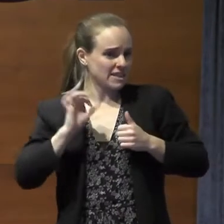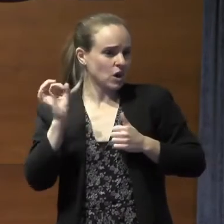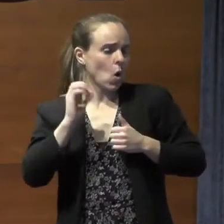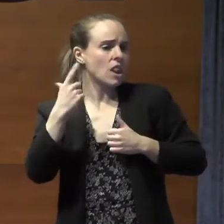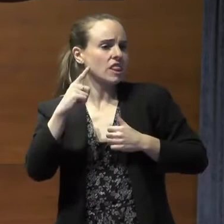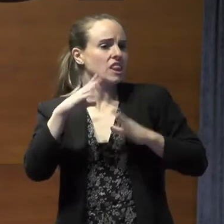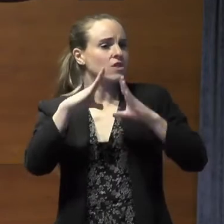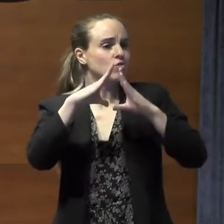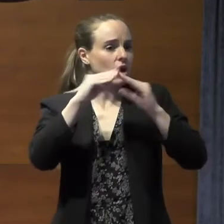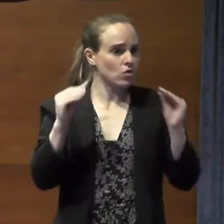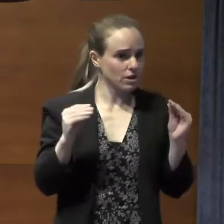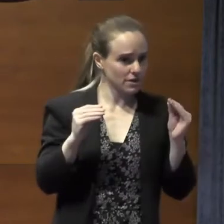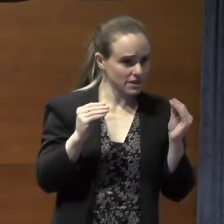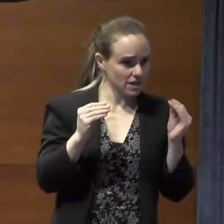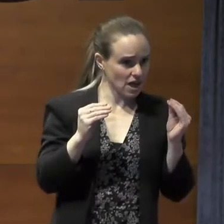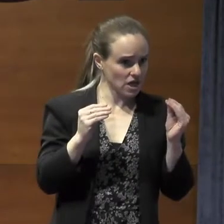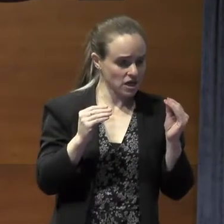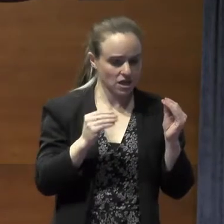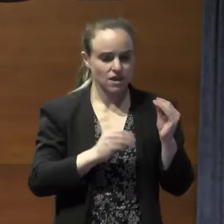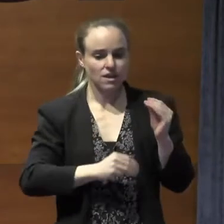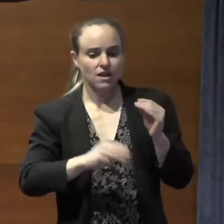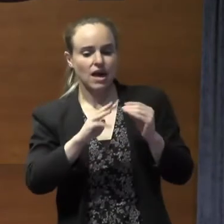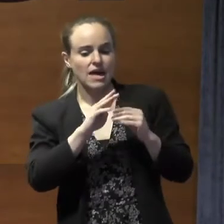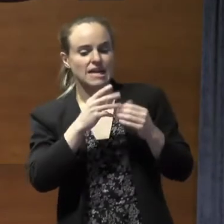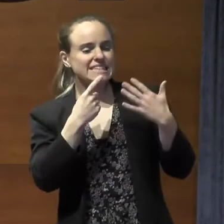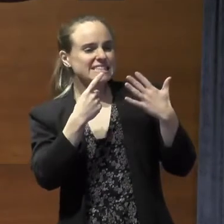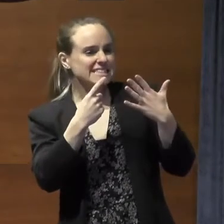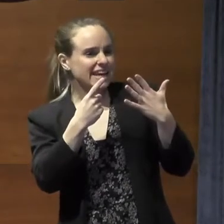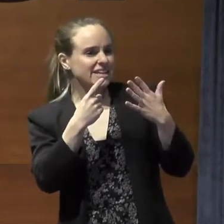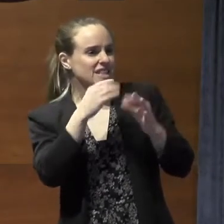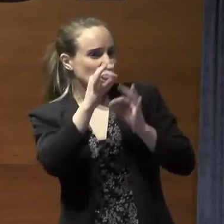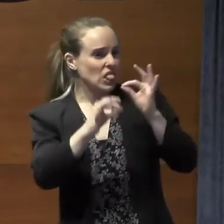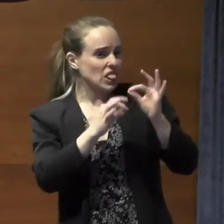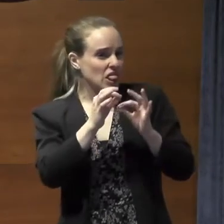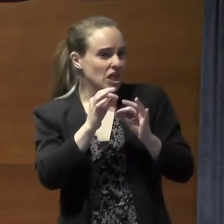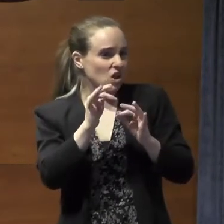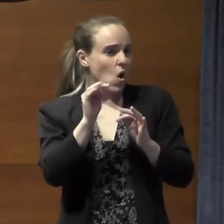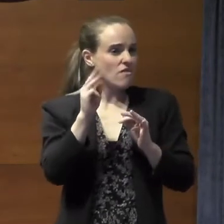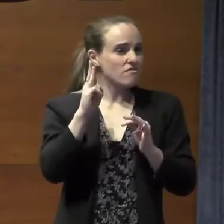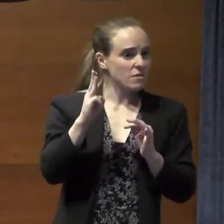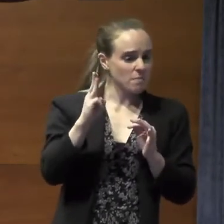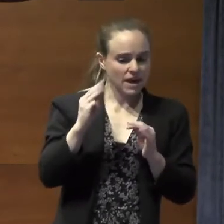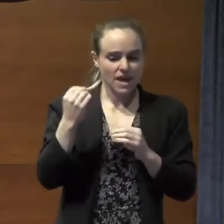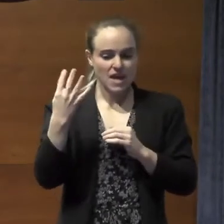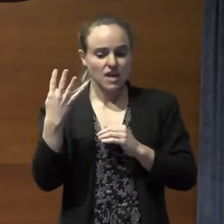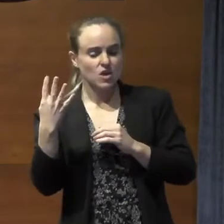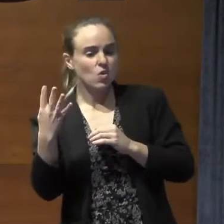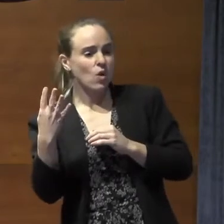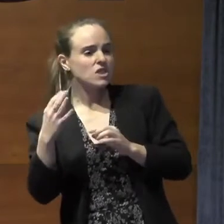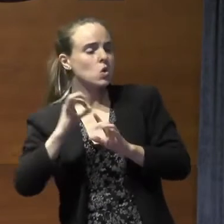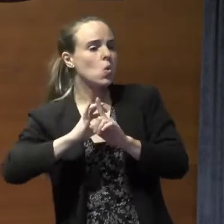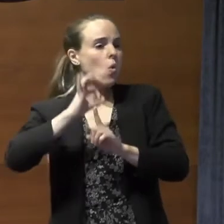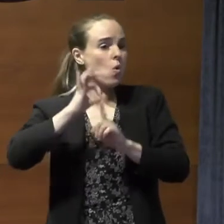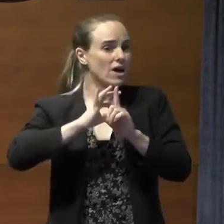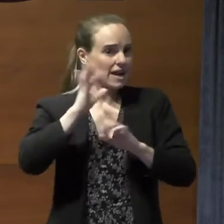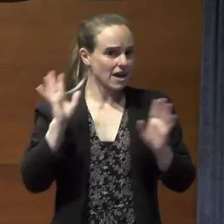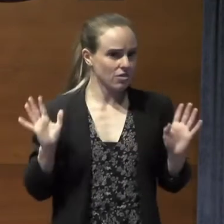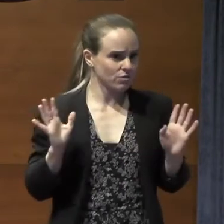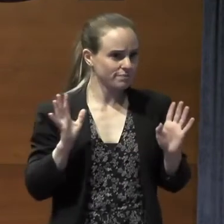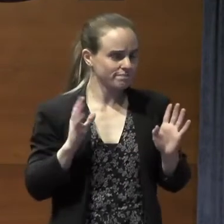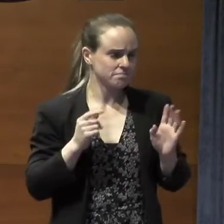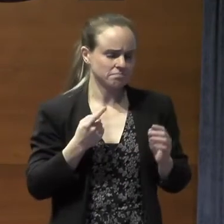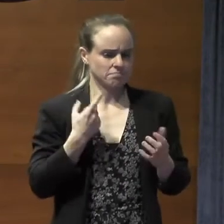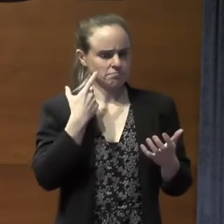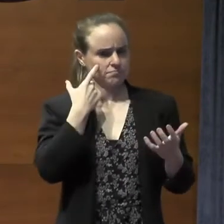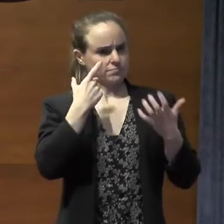profesional y 4 que tienen grado o diplomatura. Esto nos llama un poco la atención y probablemente obtuvimos más respuestas